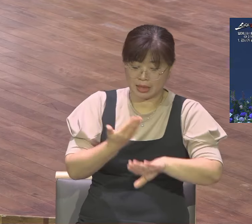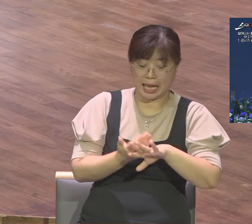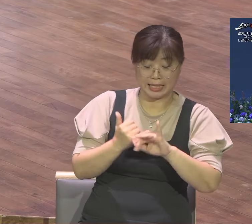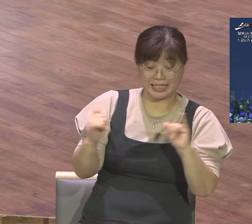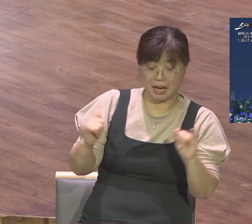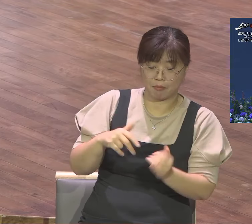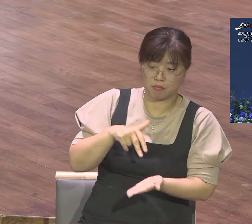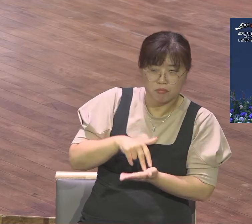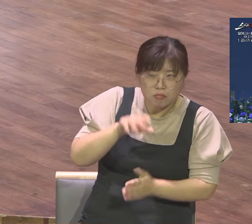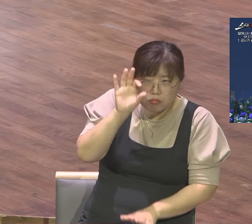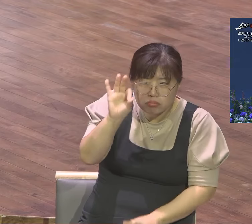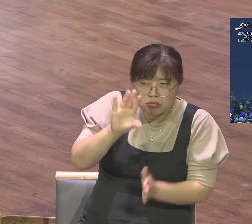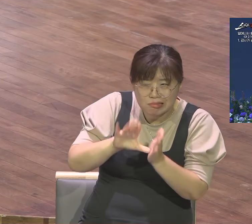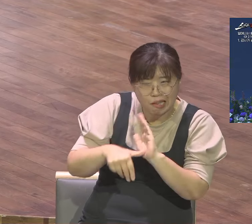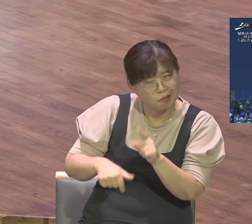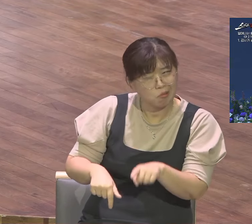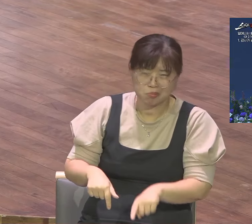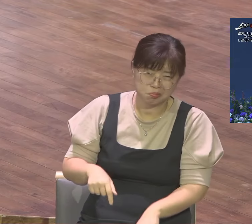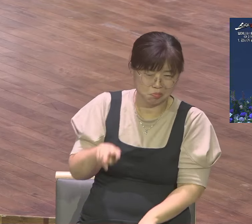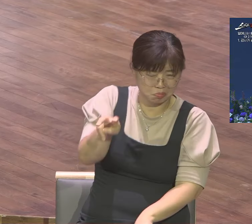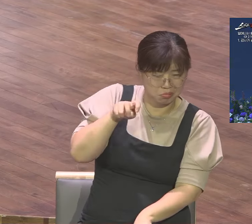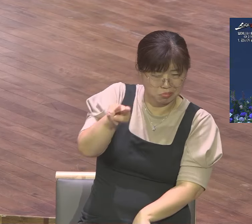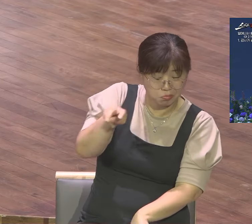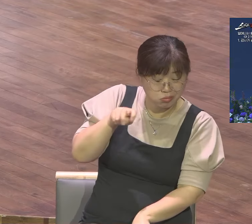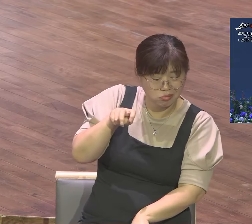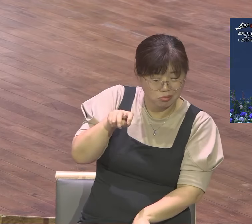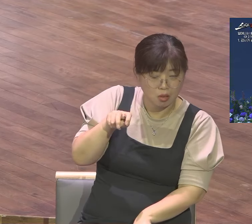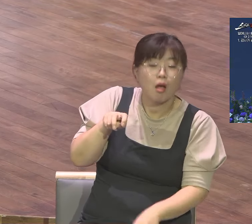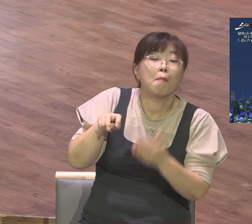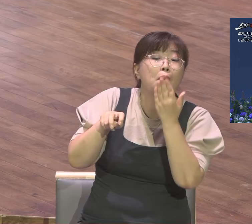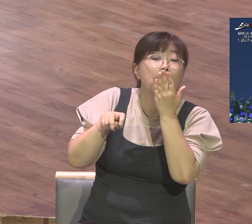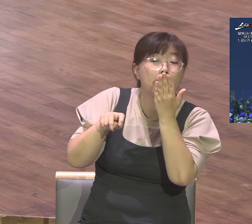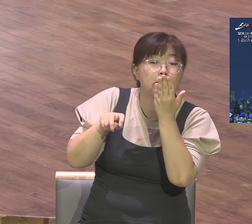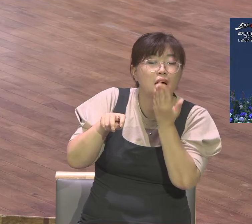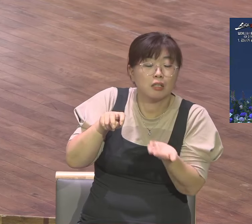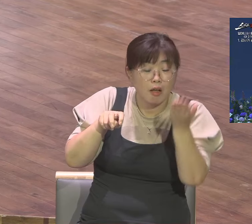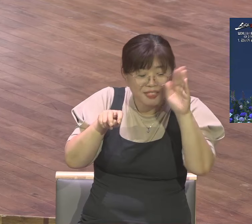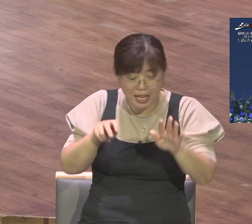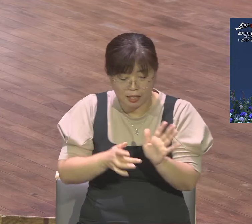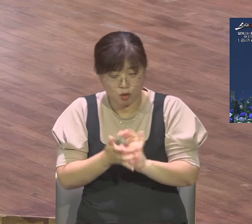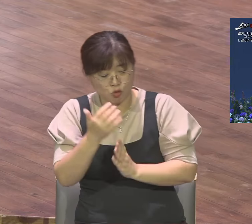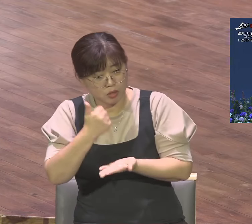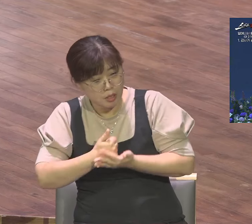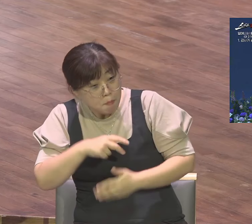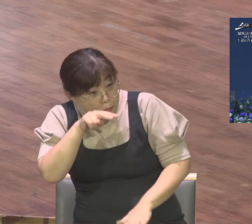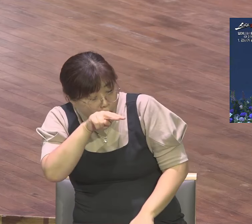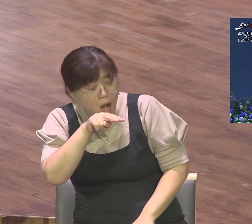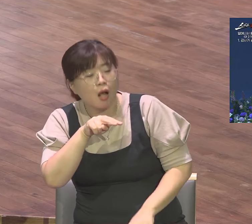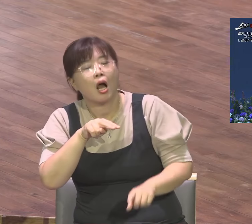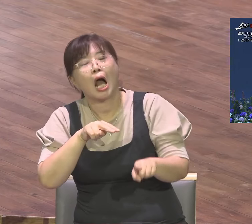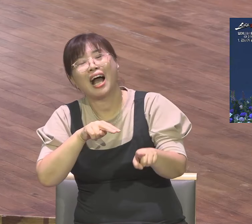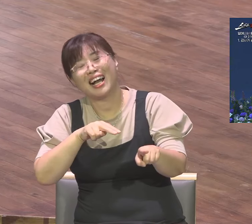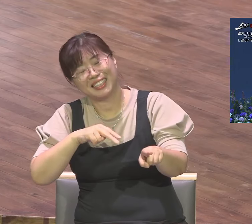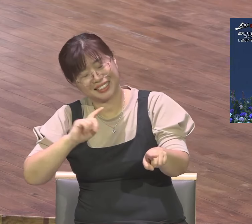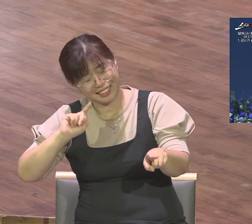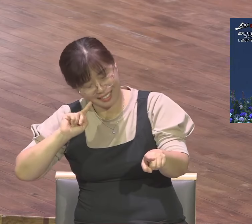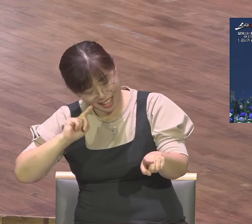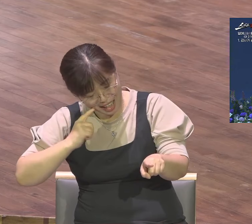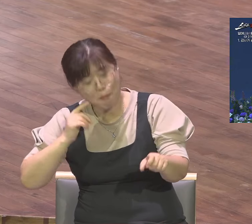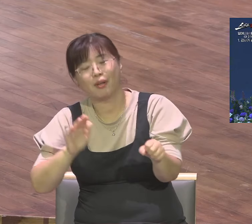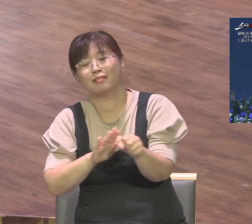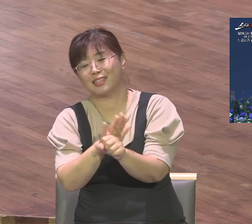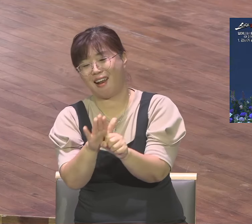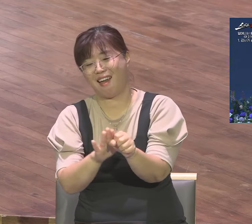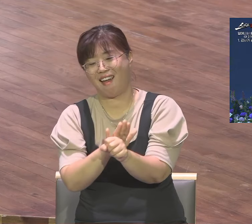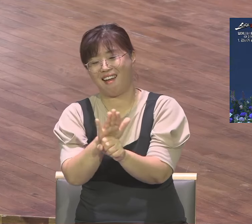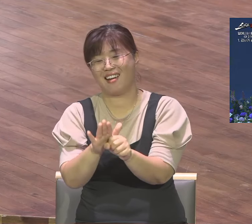하나님은 여러분을 사랑하세요. 왜냐? 하나님을 아버지라 부르는 하나님의 자녀이기 때문에. 그래서 하나님께서 우리를 향하신